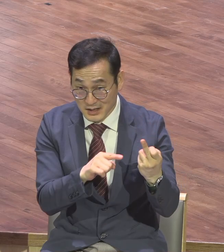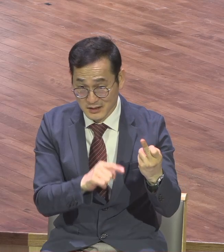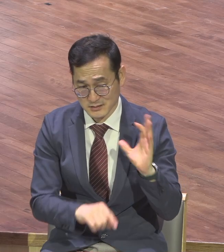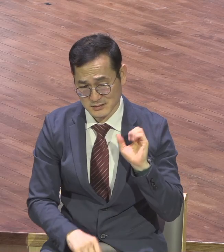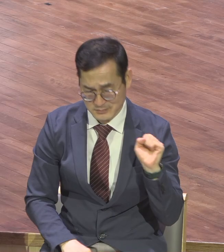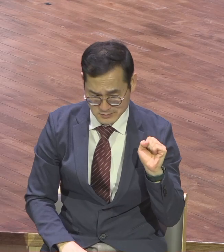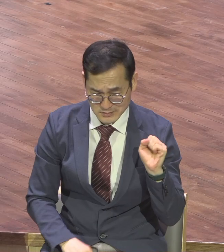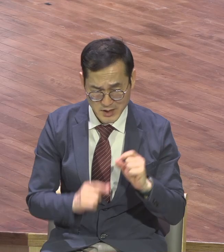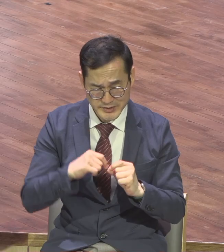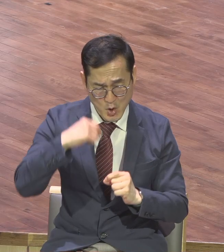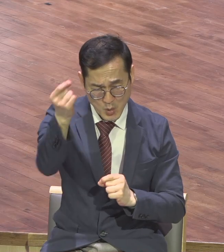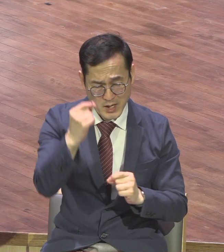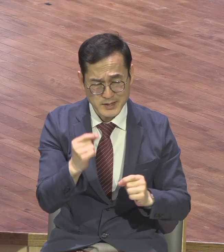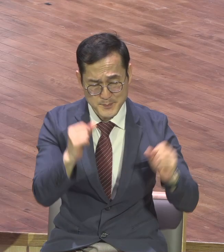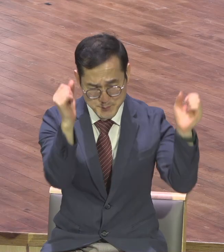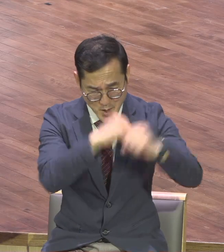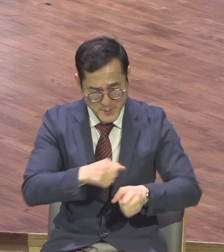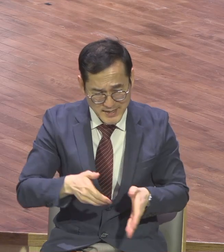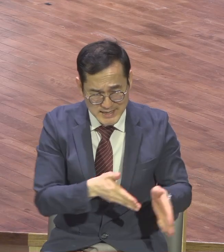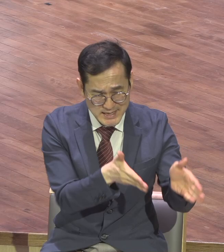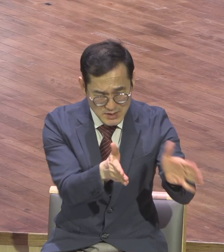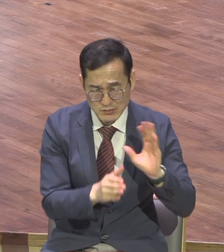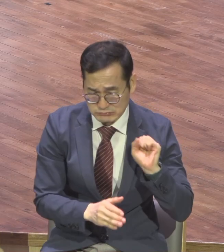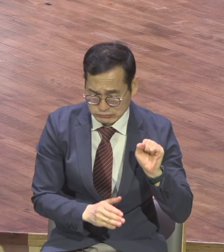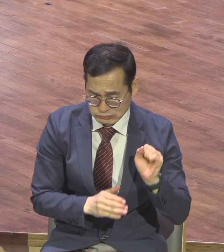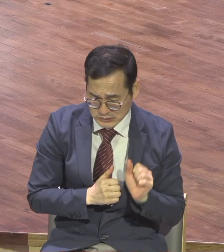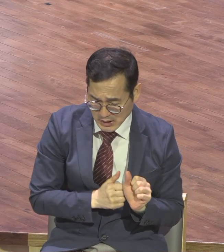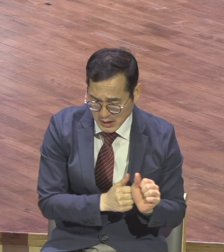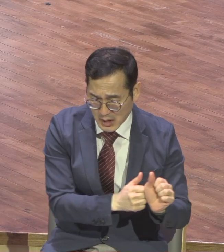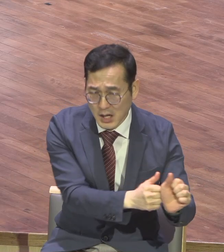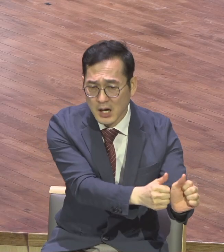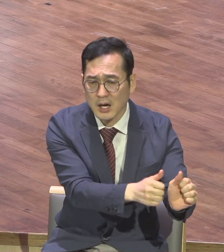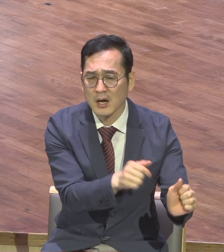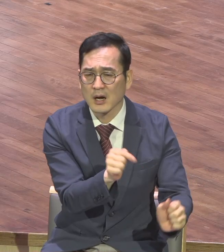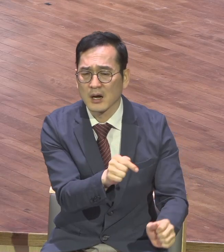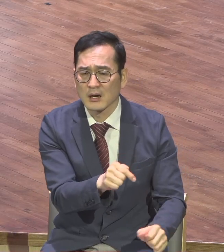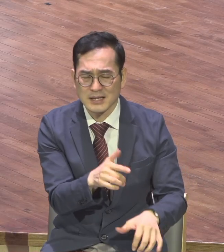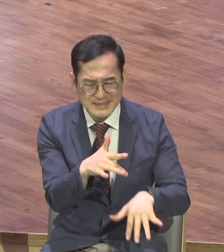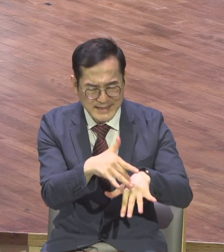영원한 멸망길로 인도하는 사단의 영적 흐름입니다. 자, 사실